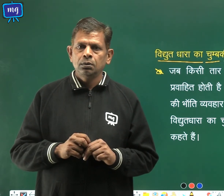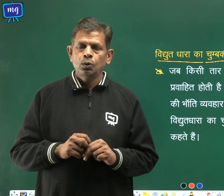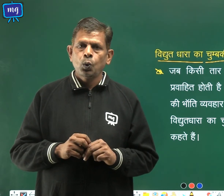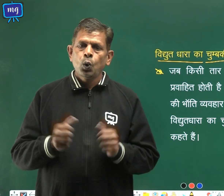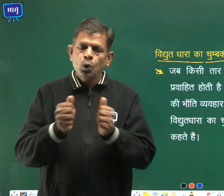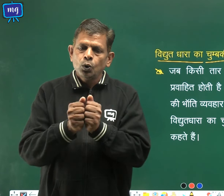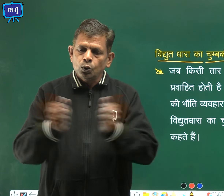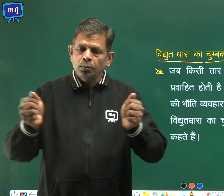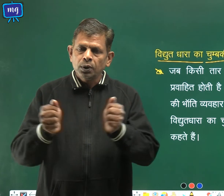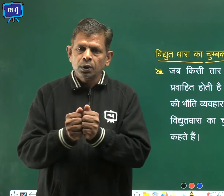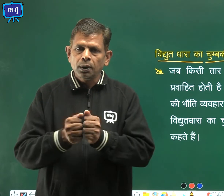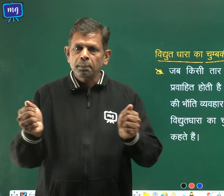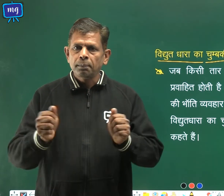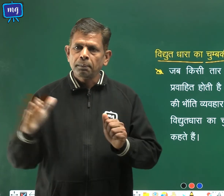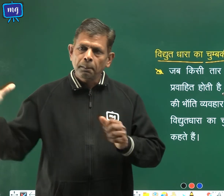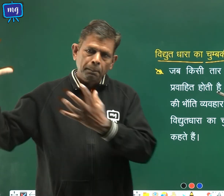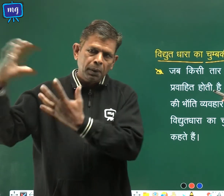चुंबकीय प्रभाव